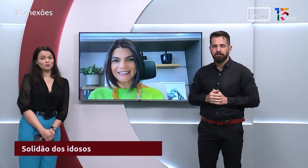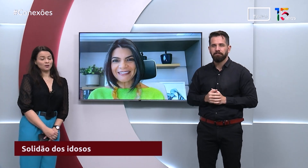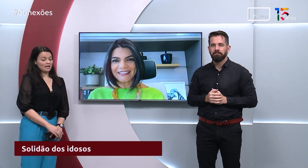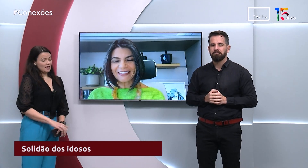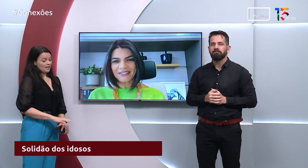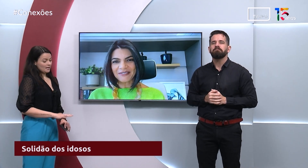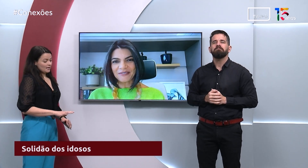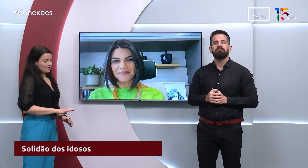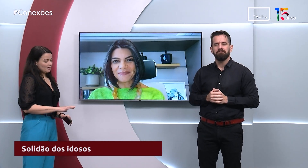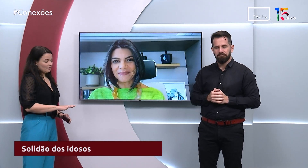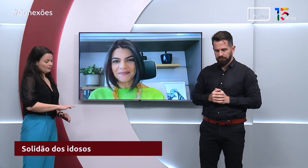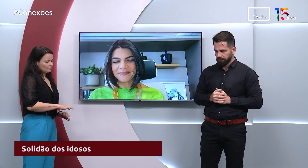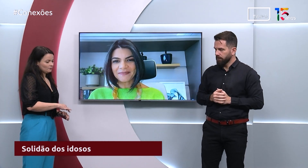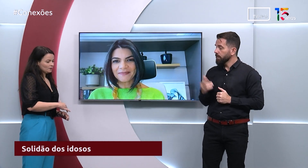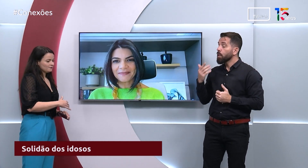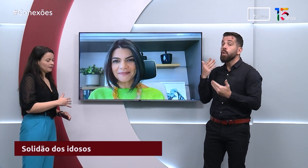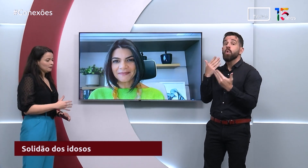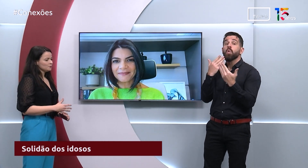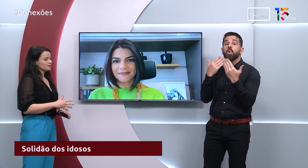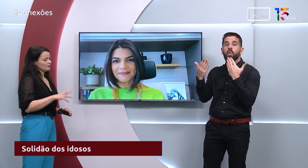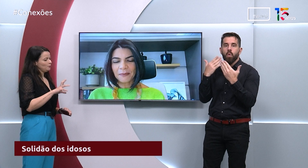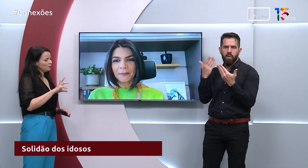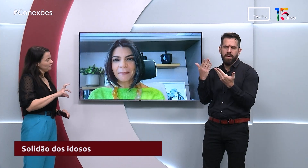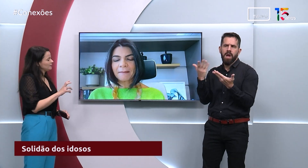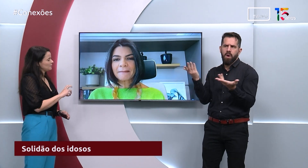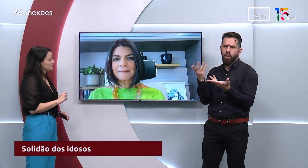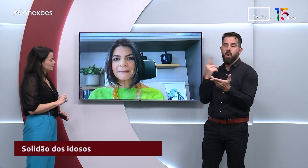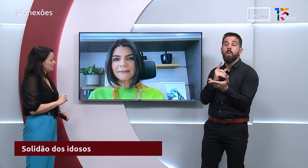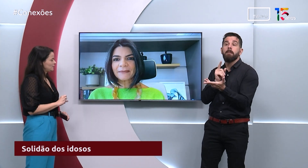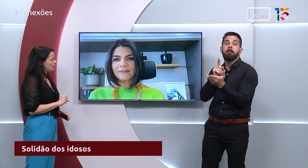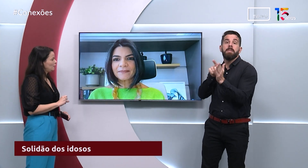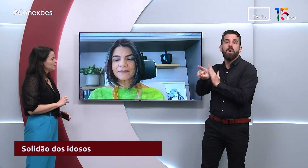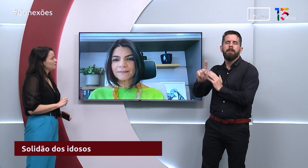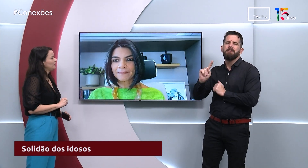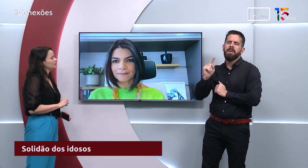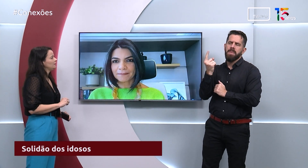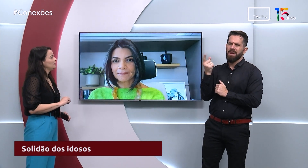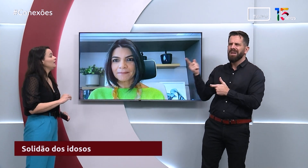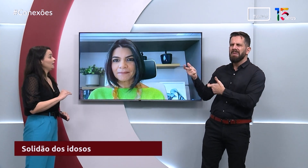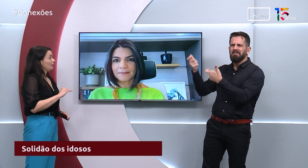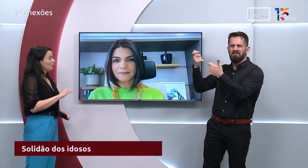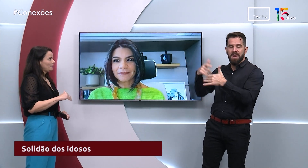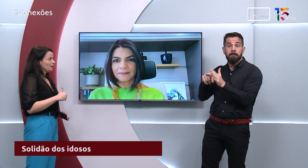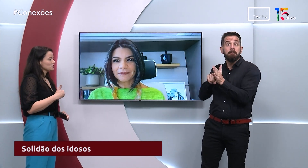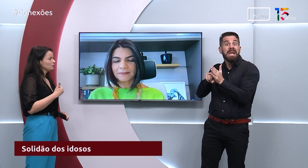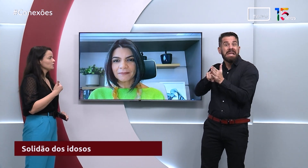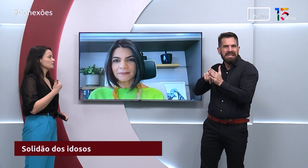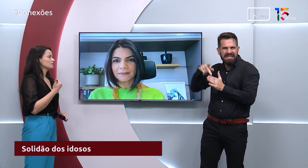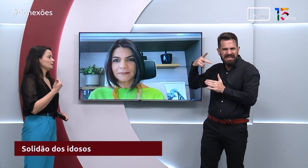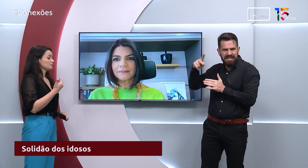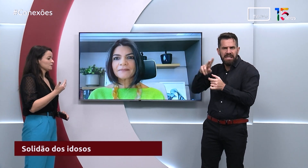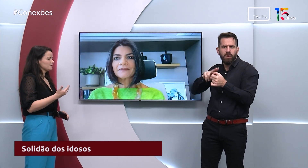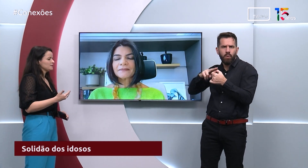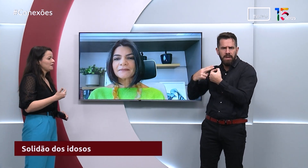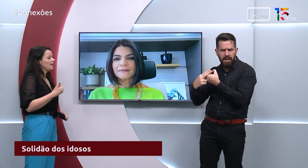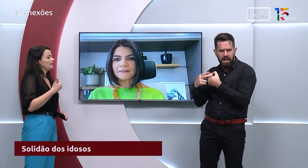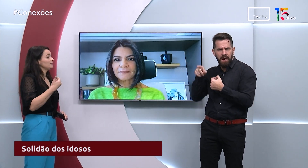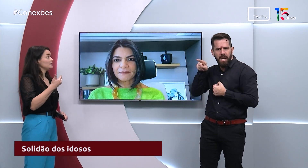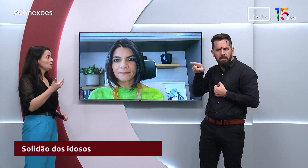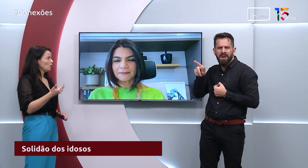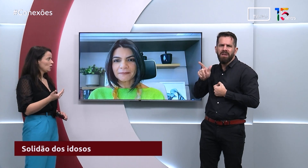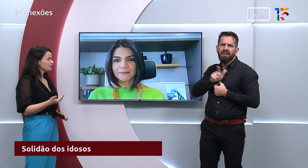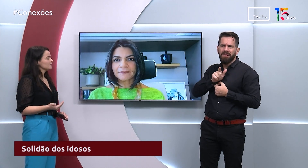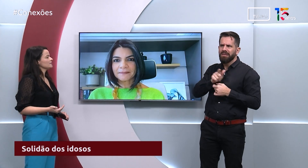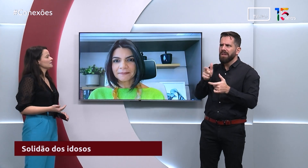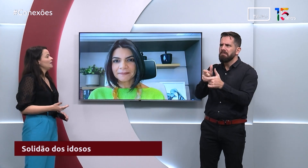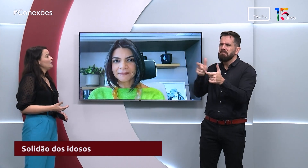começar, doutora, é, nós falamos aí um pouquinho dessa pesquisa da Unicamp que fala que a maior parte das pessoas mais velhas